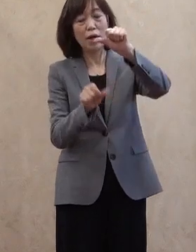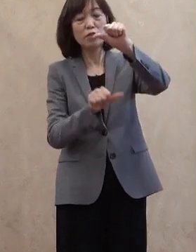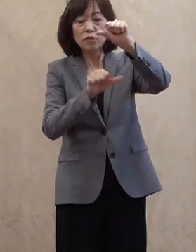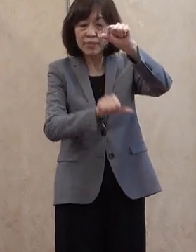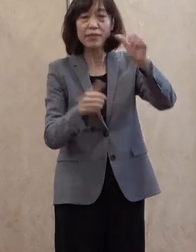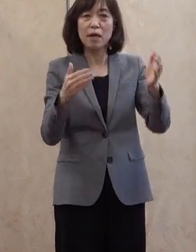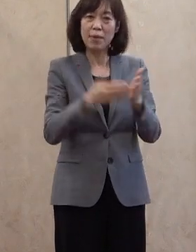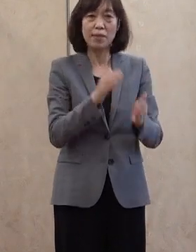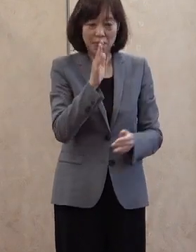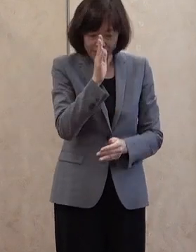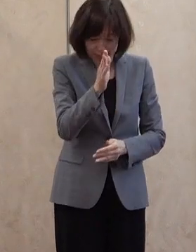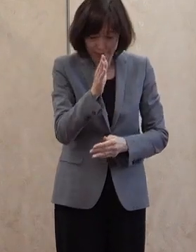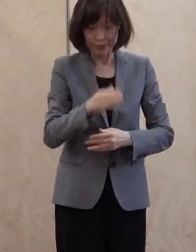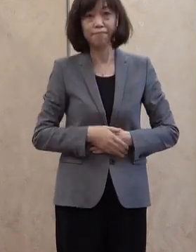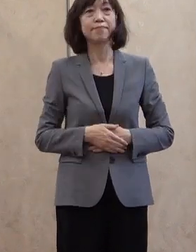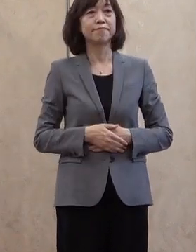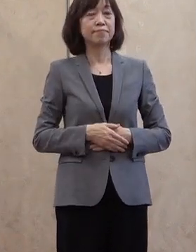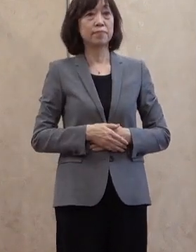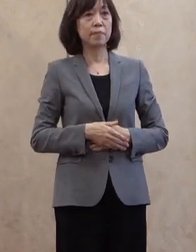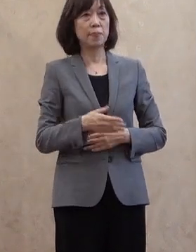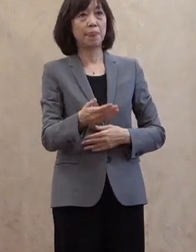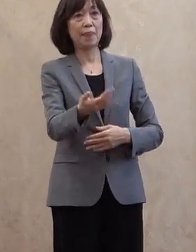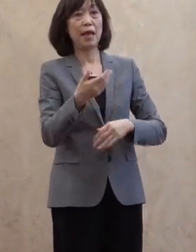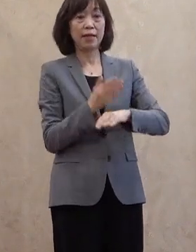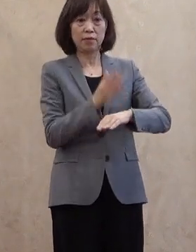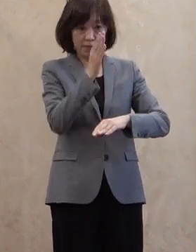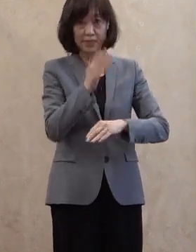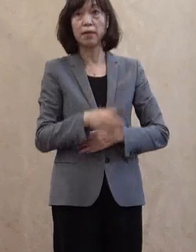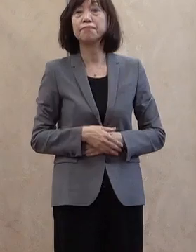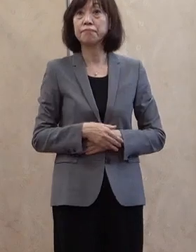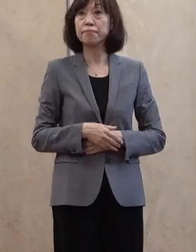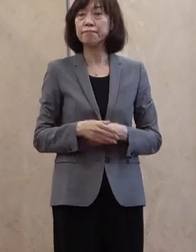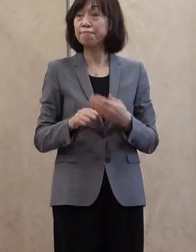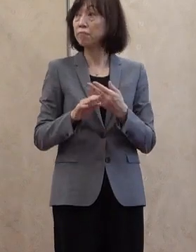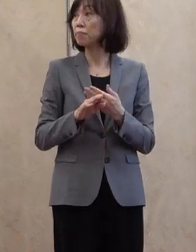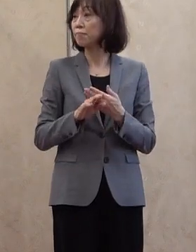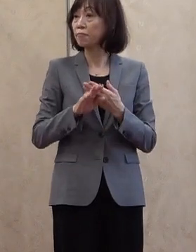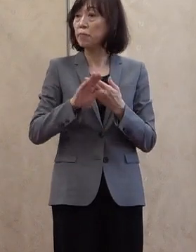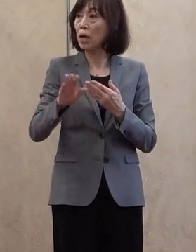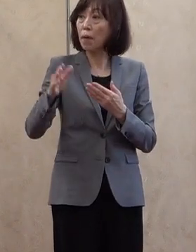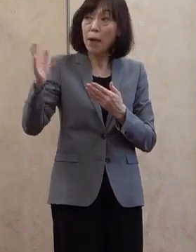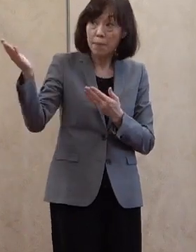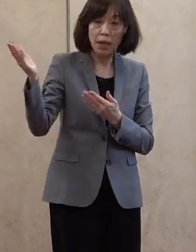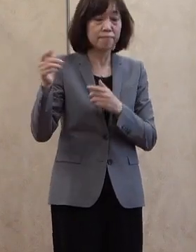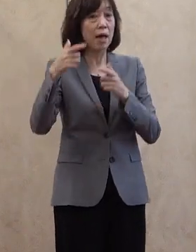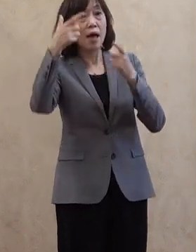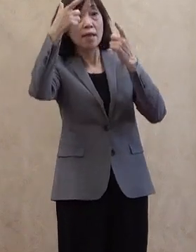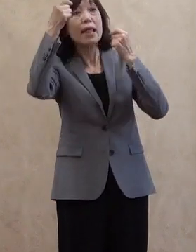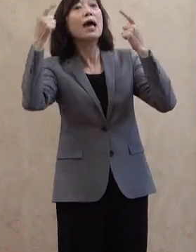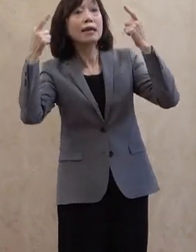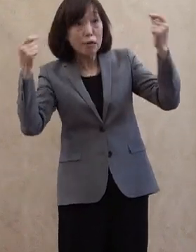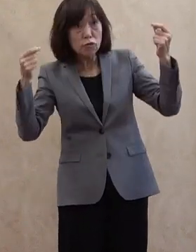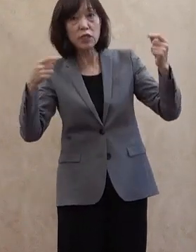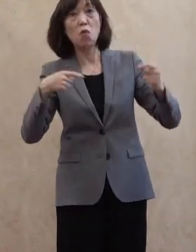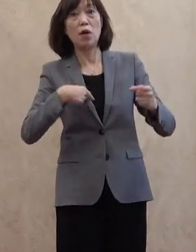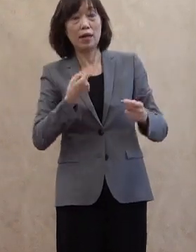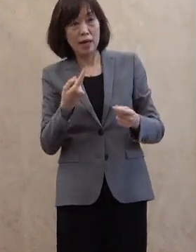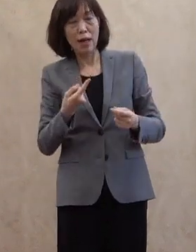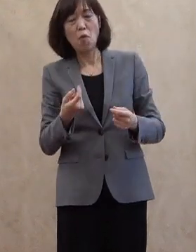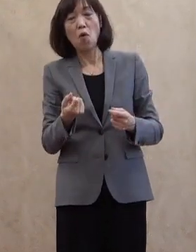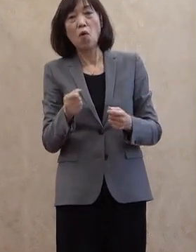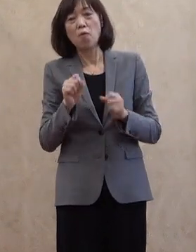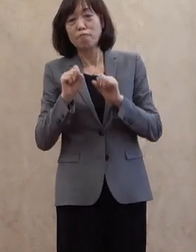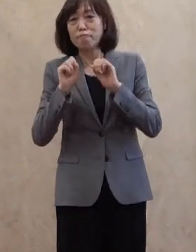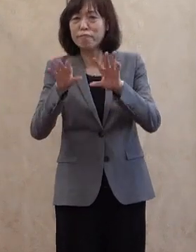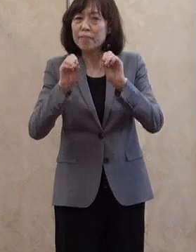。 ありがとうございました。 またあと 大学とかにもちょっと強く我々の方からもお願いしたいと思いますが、大